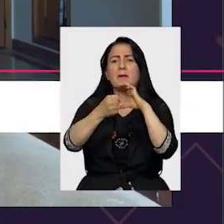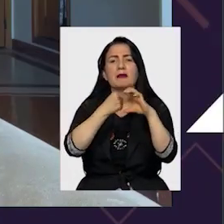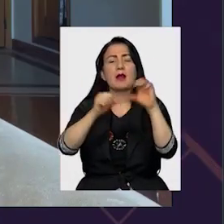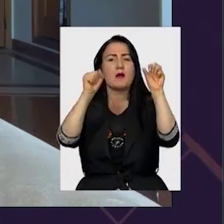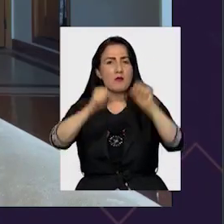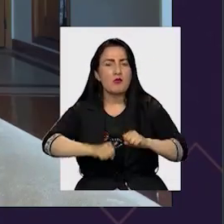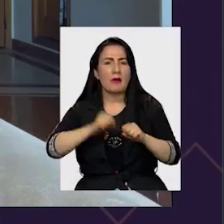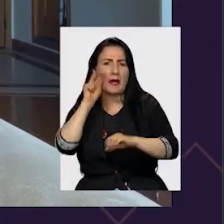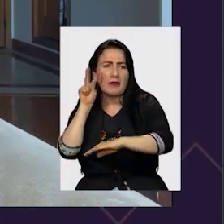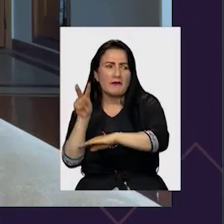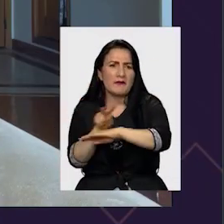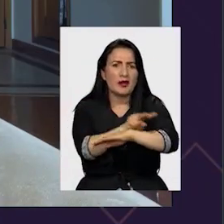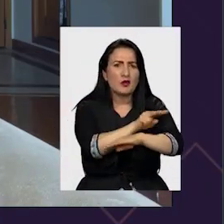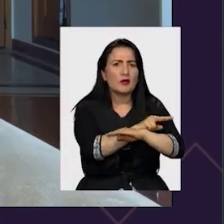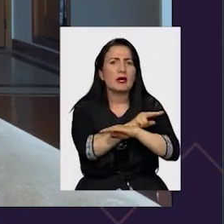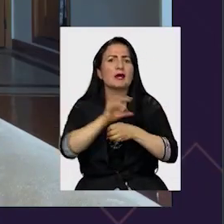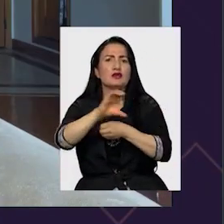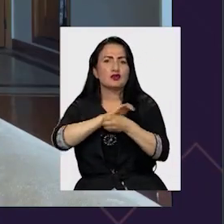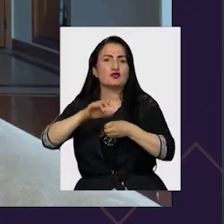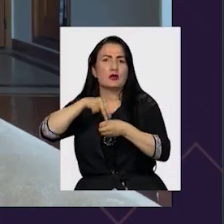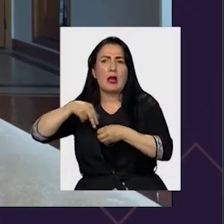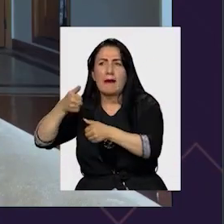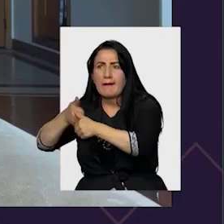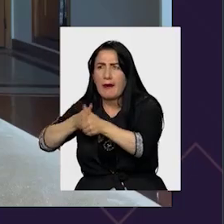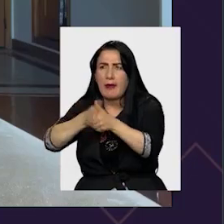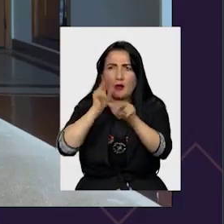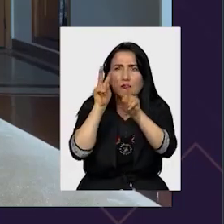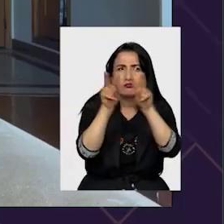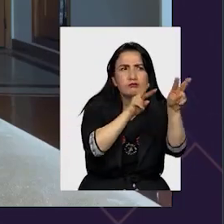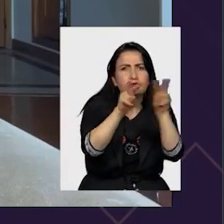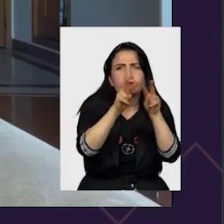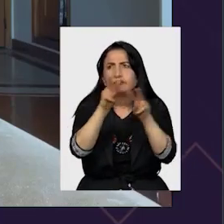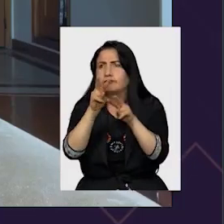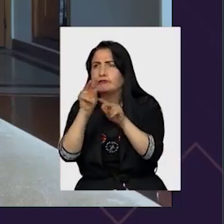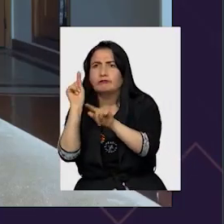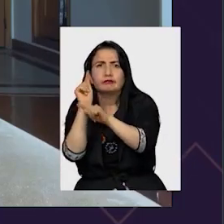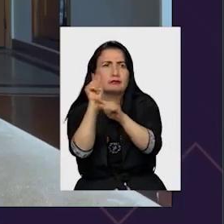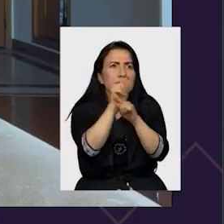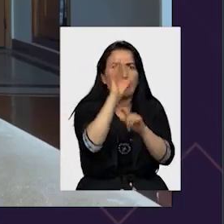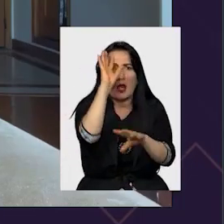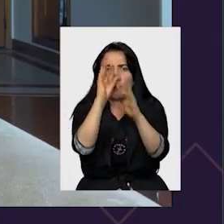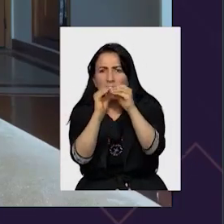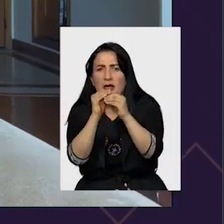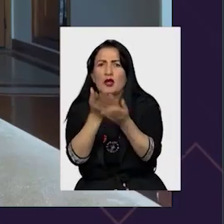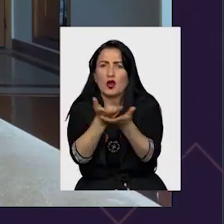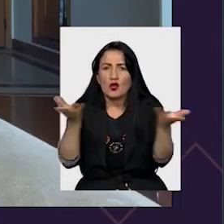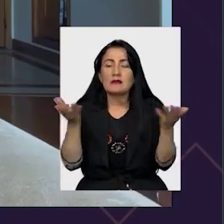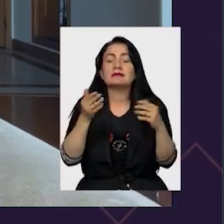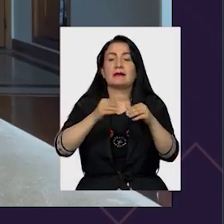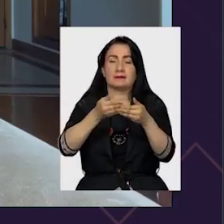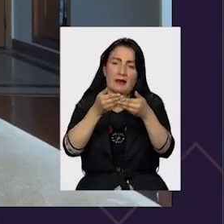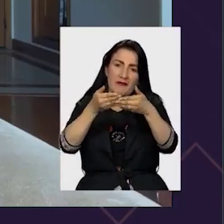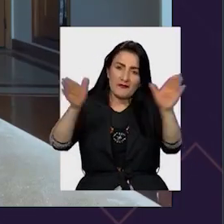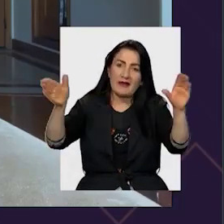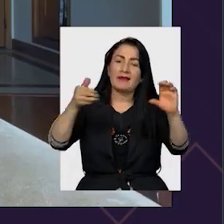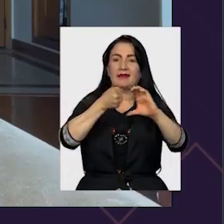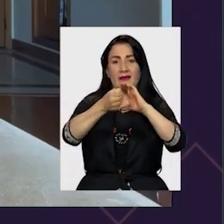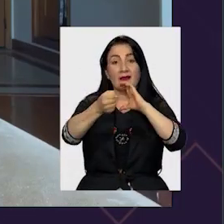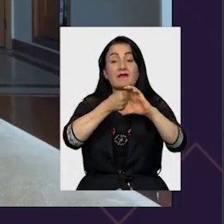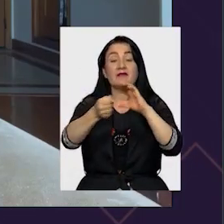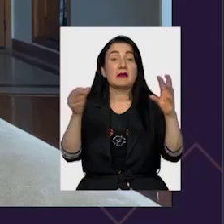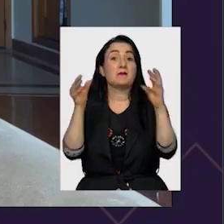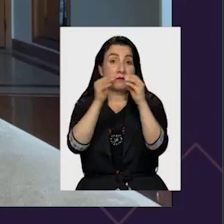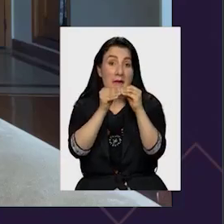audiencias de Capital para ejercer veeduría ciudadana a cada uno de los programas y contenidos que estamos emitiendo por nuestra señal abierta